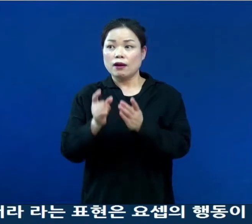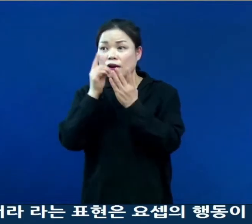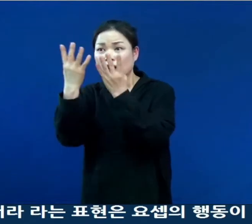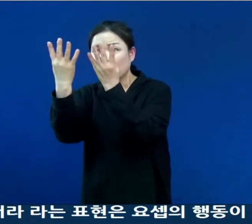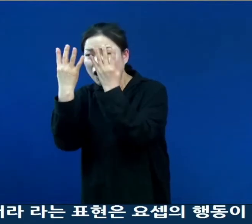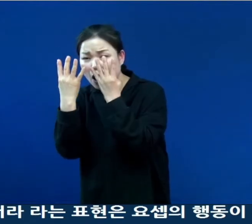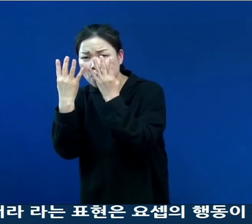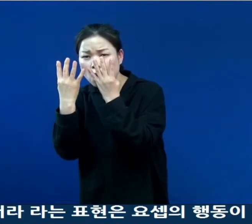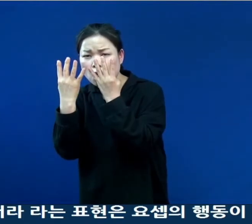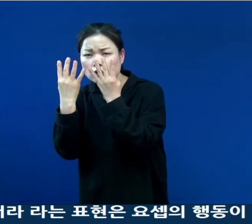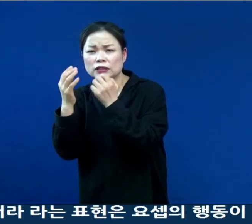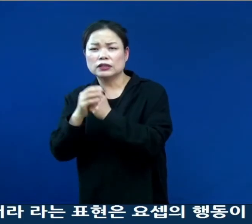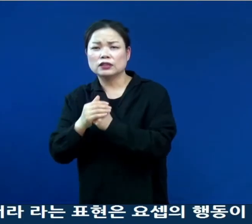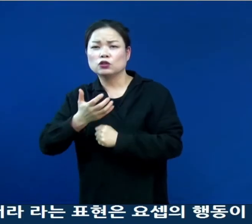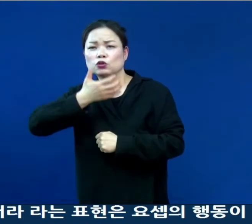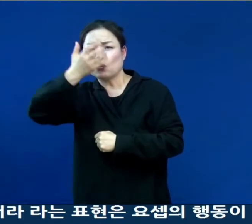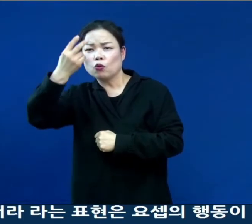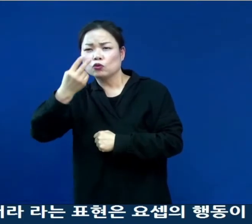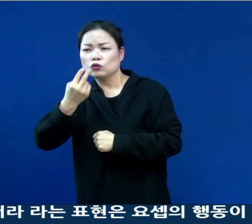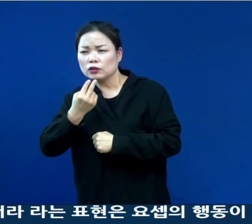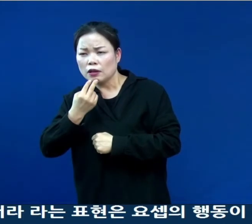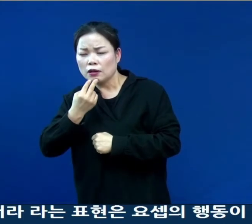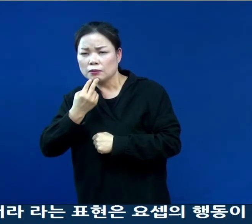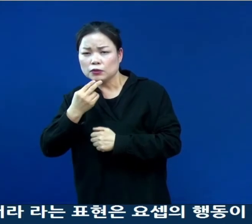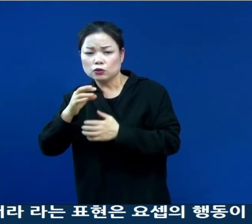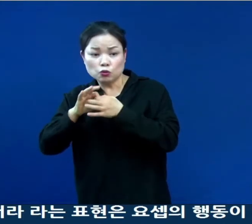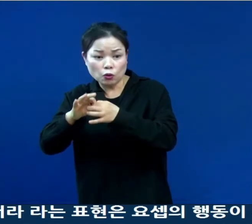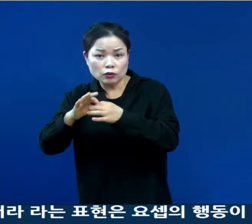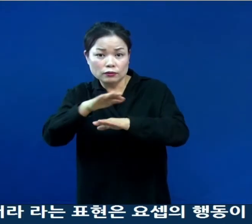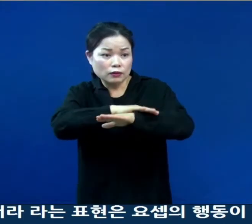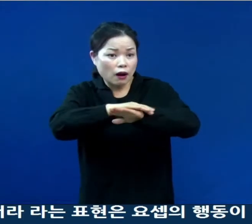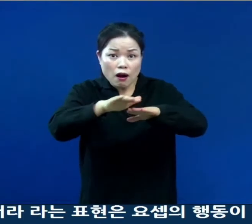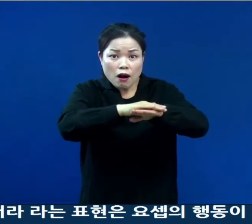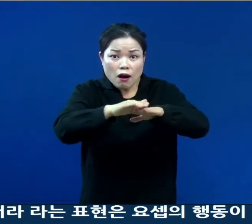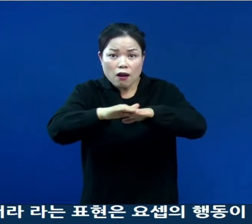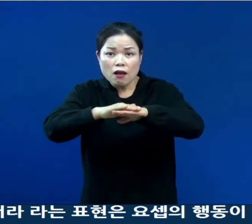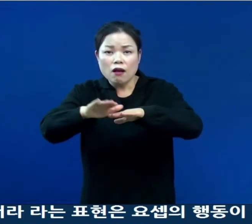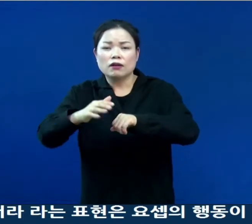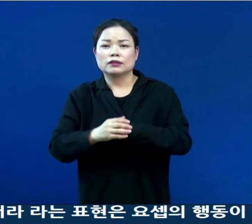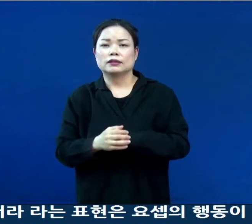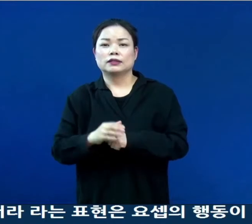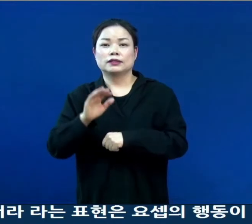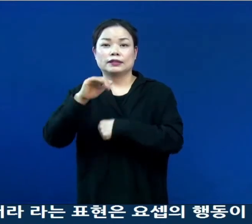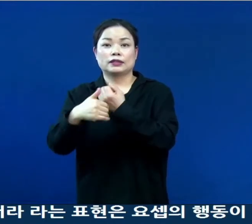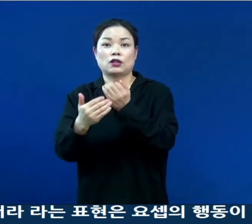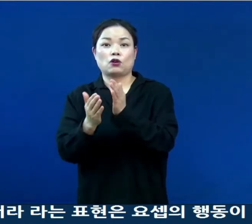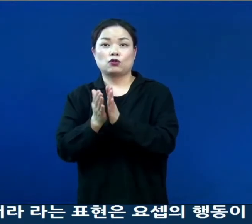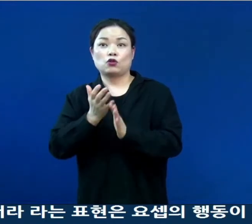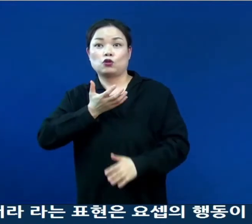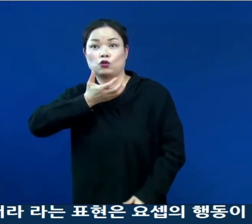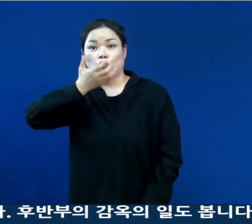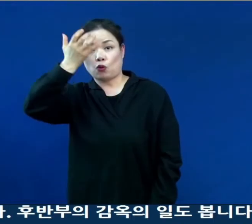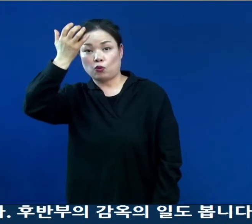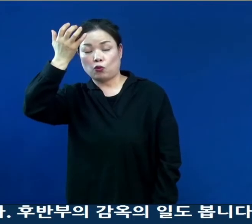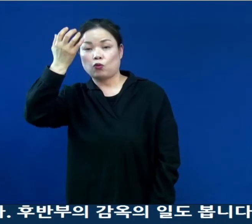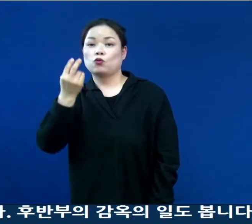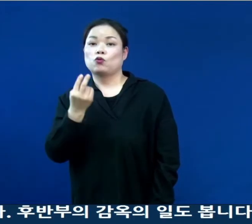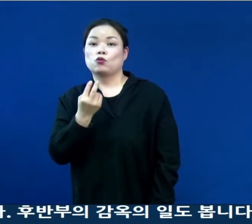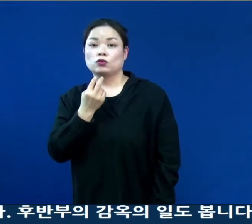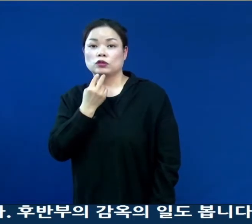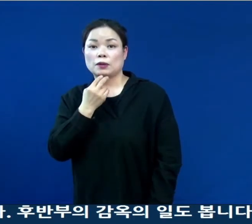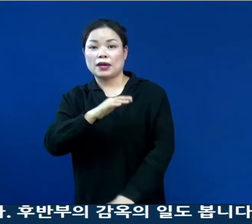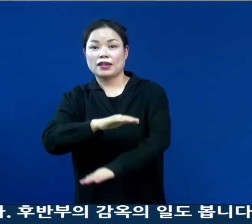감옥이 요셉으로 인해서 잘 돌아가고 있습니다. 이 상황을 성경은 요셉의 형통이라고